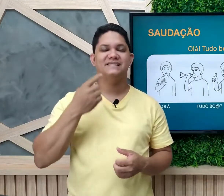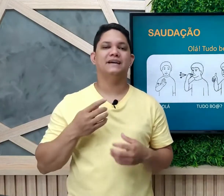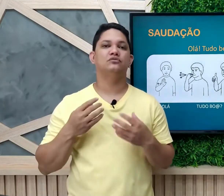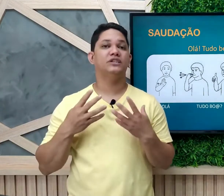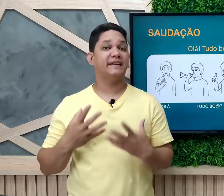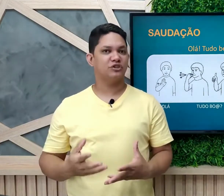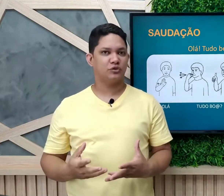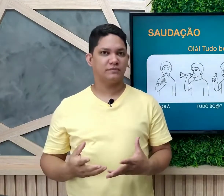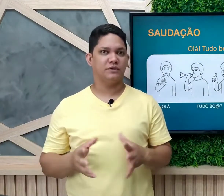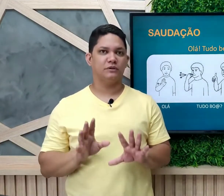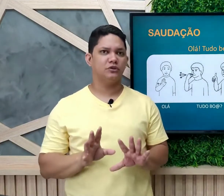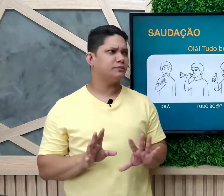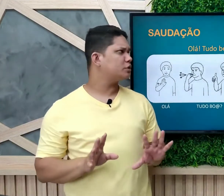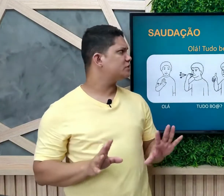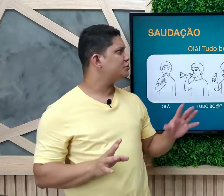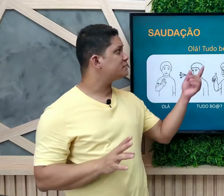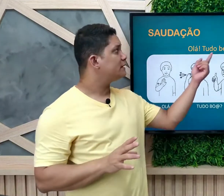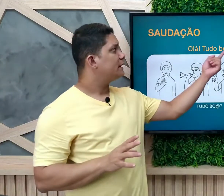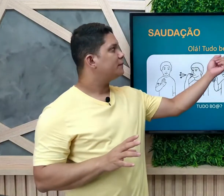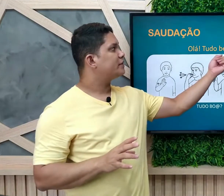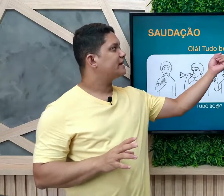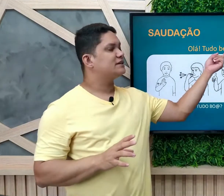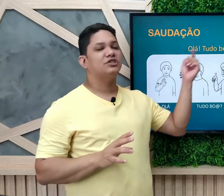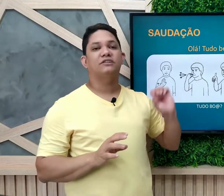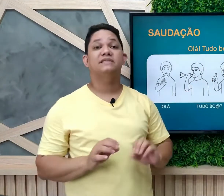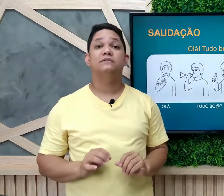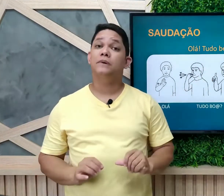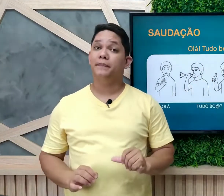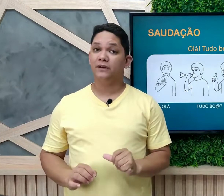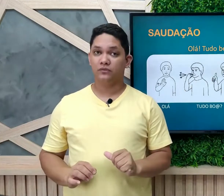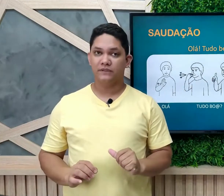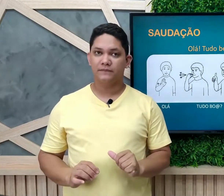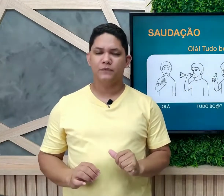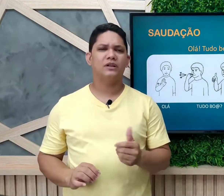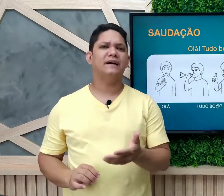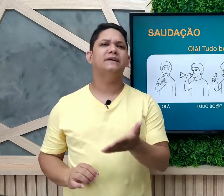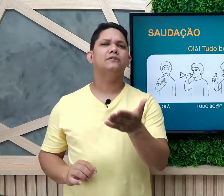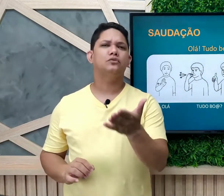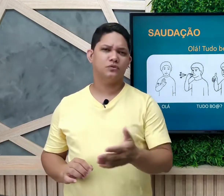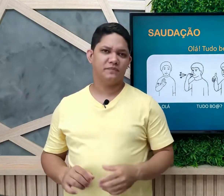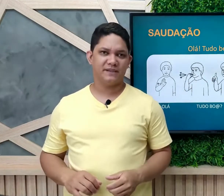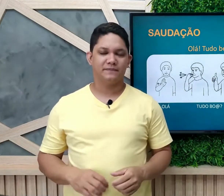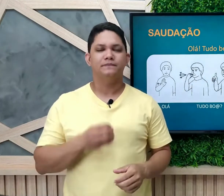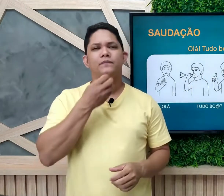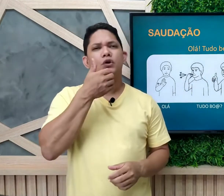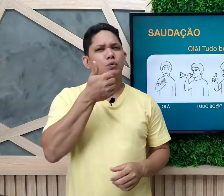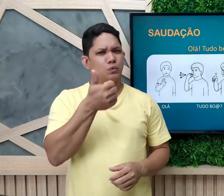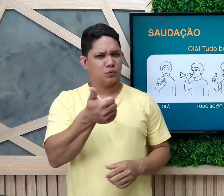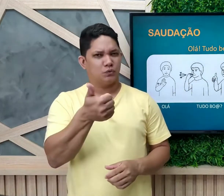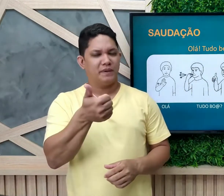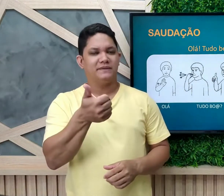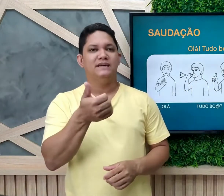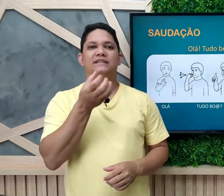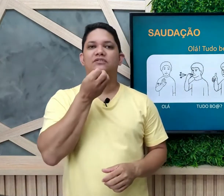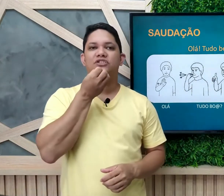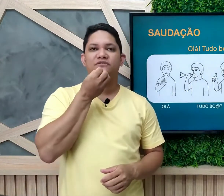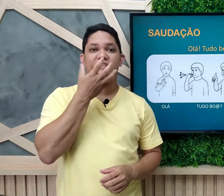facial de questionamento. É muito importante isso, porque aqui a gente está fazendo uma pergunta. Olá, tudo bem? Tudo bem? Então a gente faz